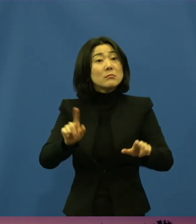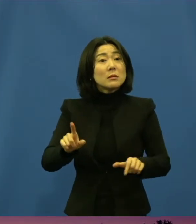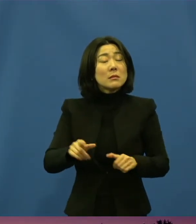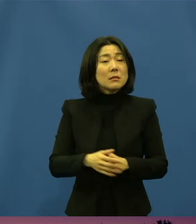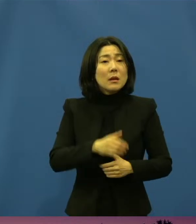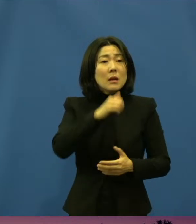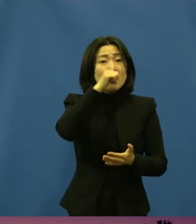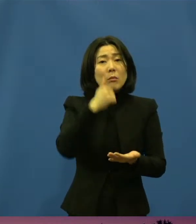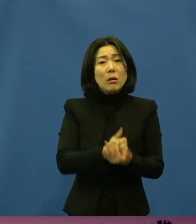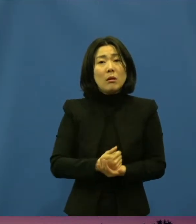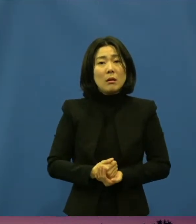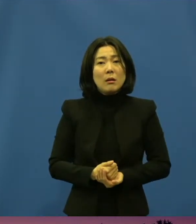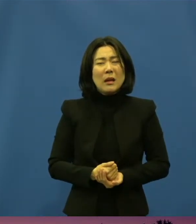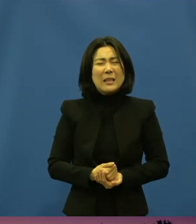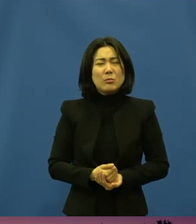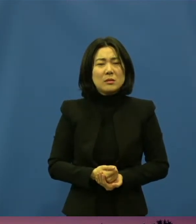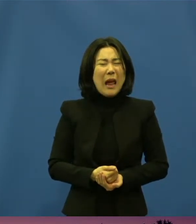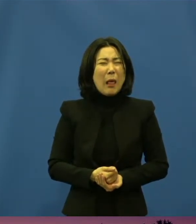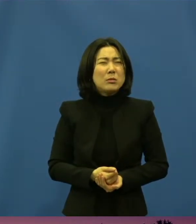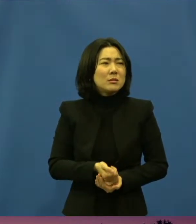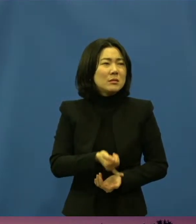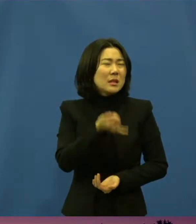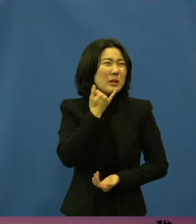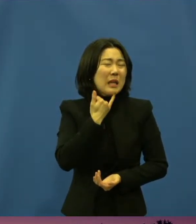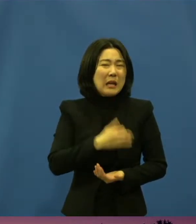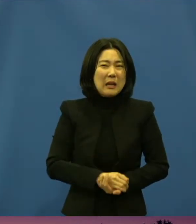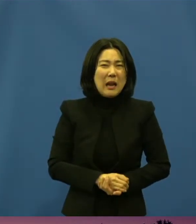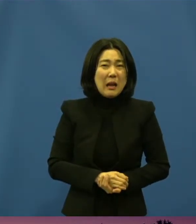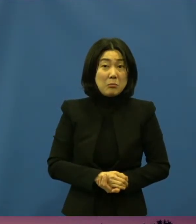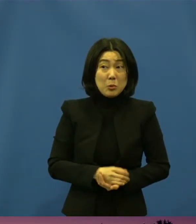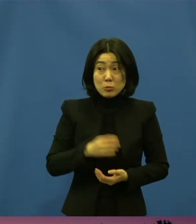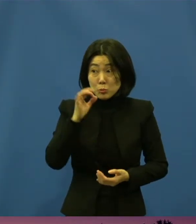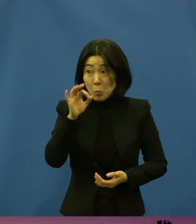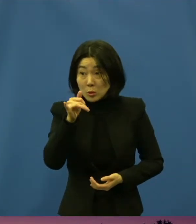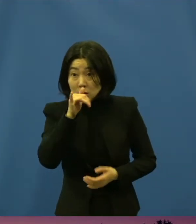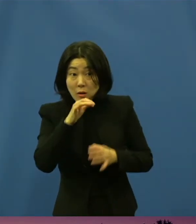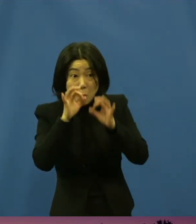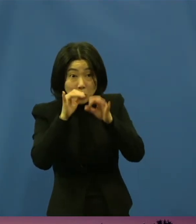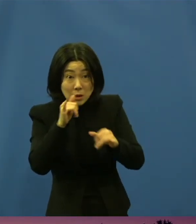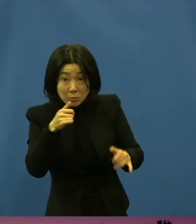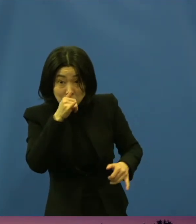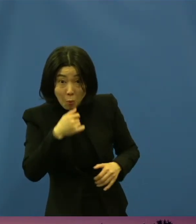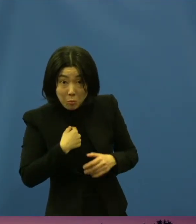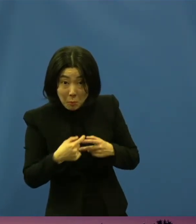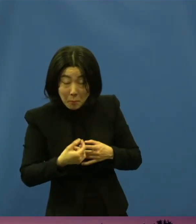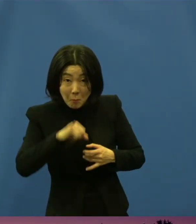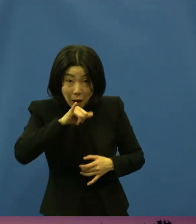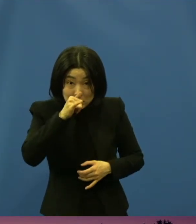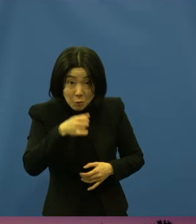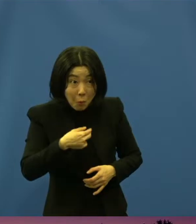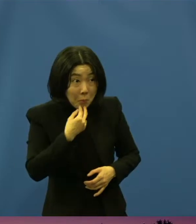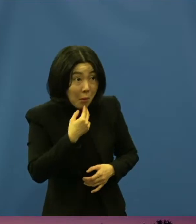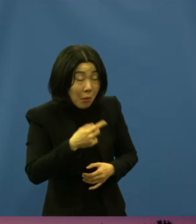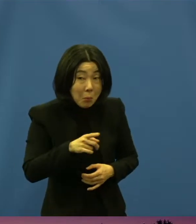봉사를 해도 열정이 식어 있습니다. 누군가의 복음을 전한 지도 꽤 오래돼요. 복음 전한 지도